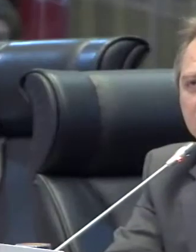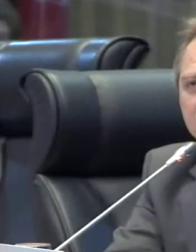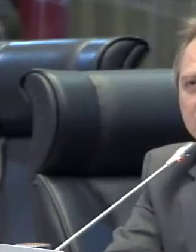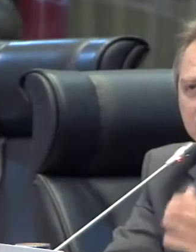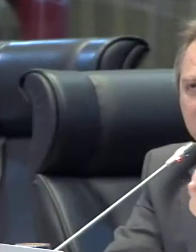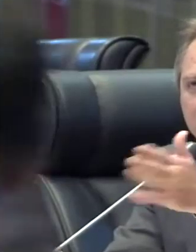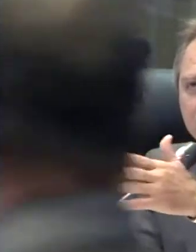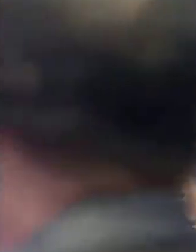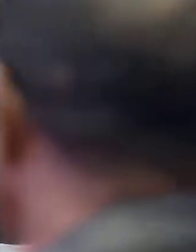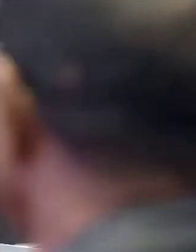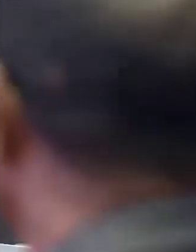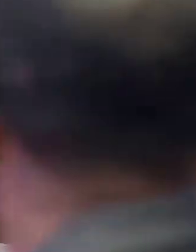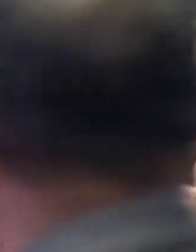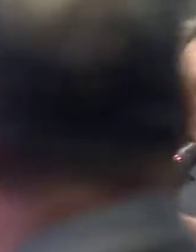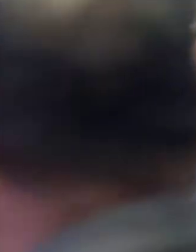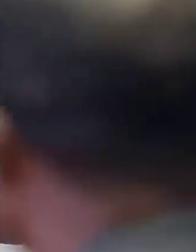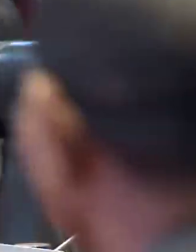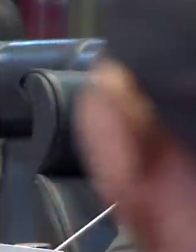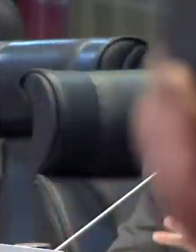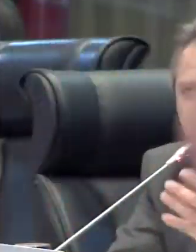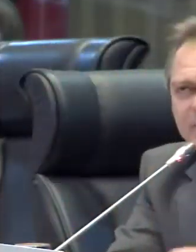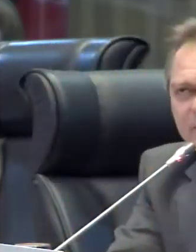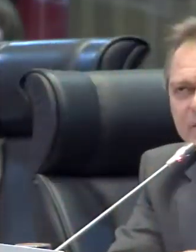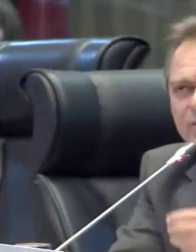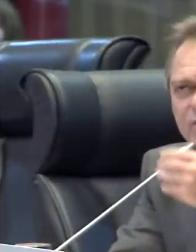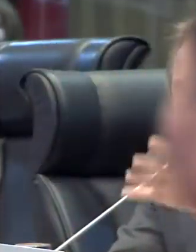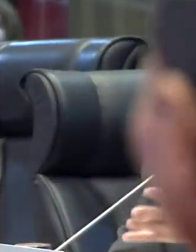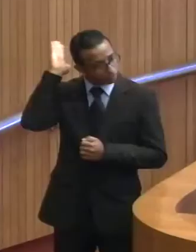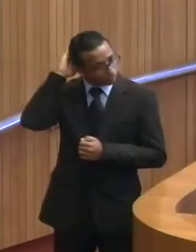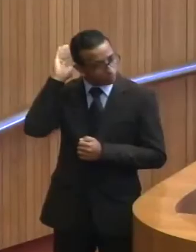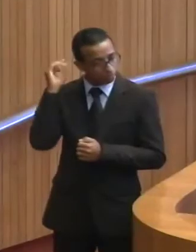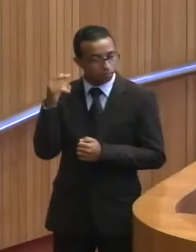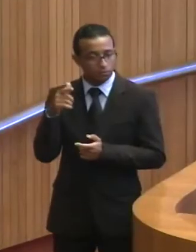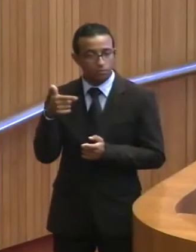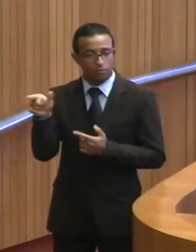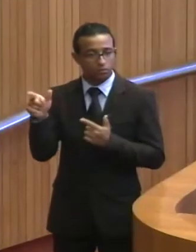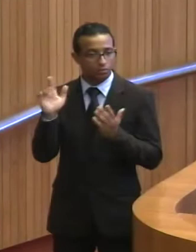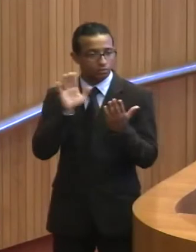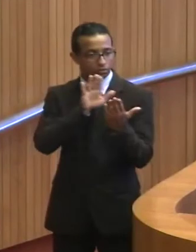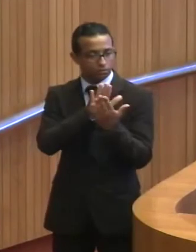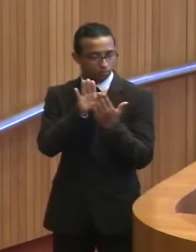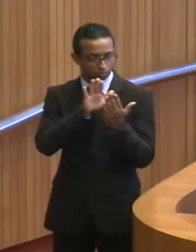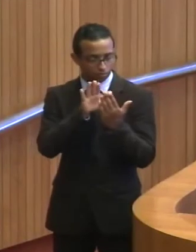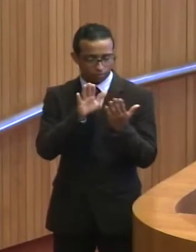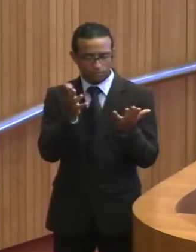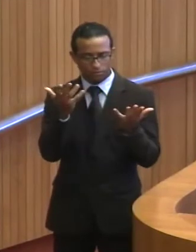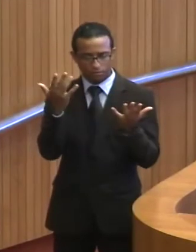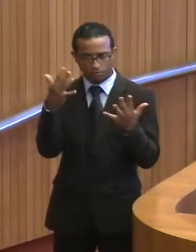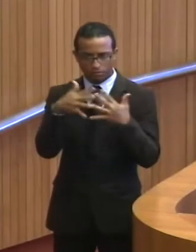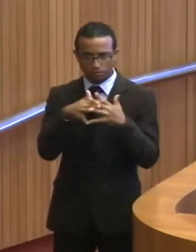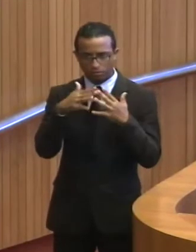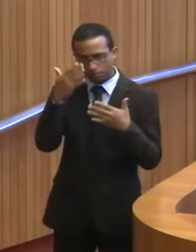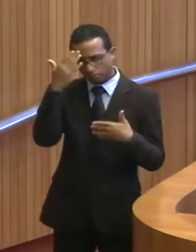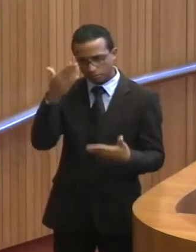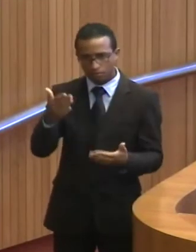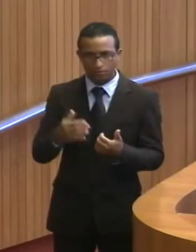Deputado, por gentileza, está de costas para mim, o outro para lá. Isso,